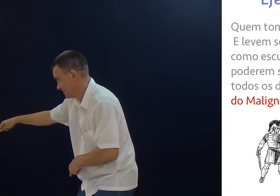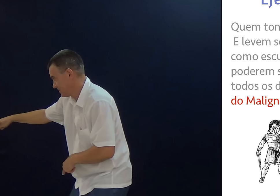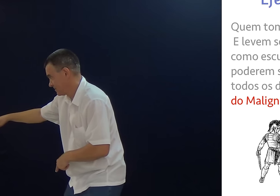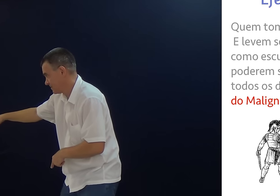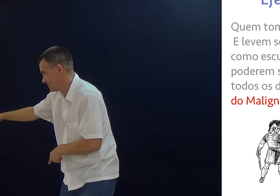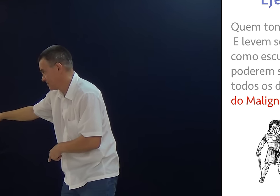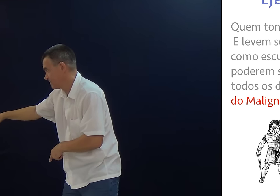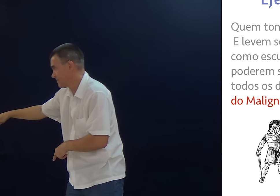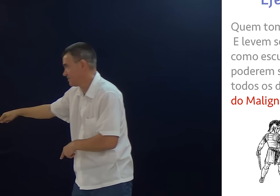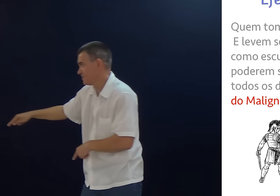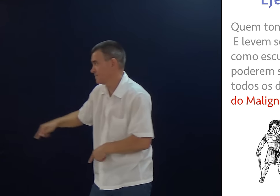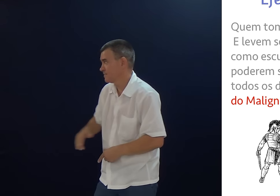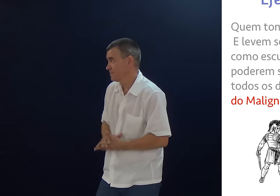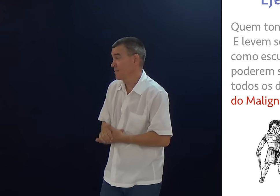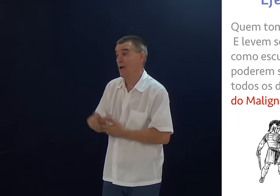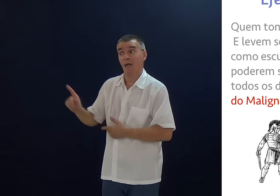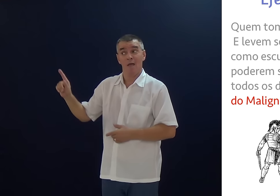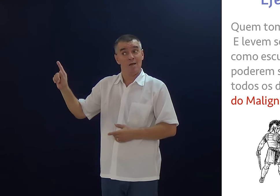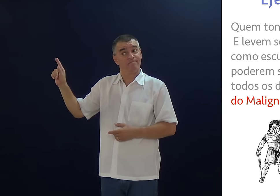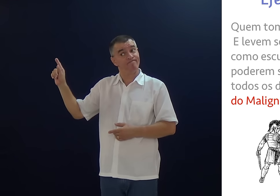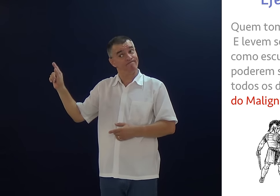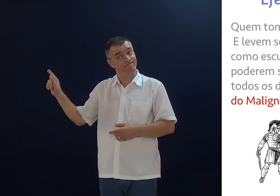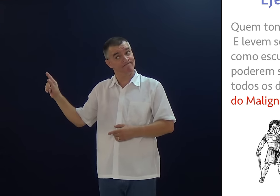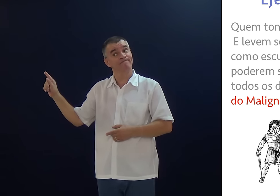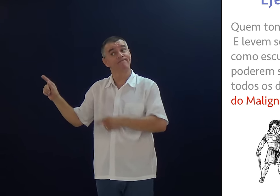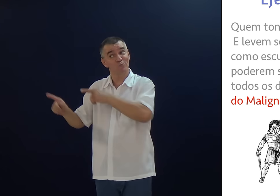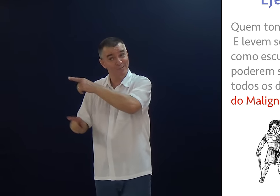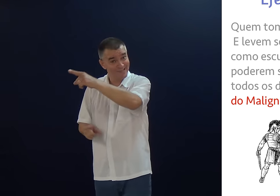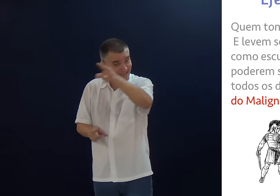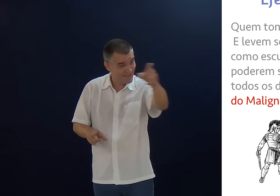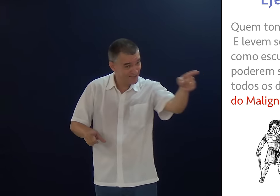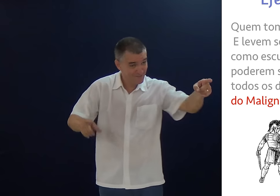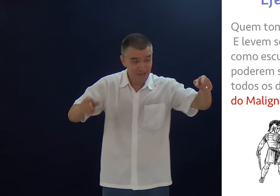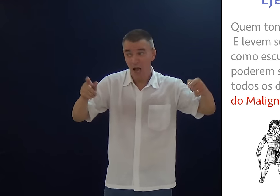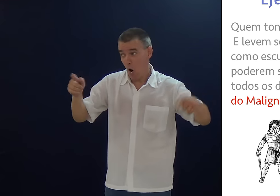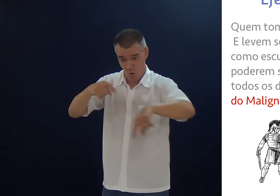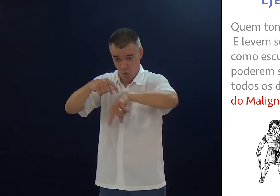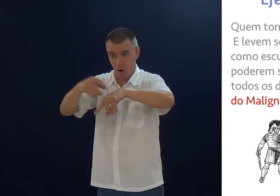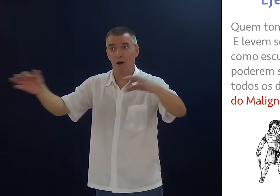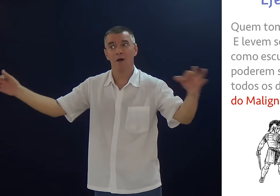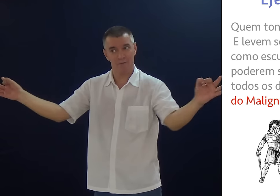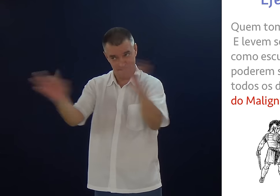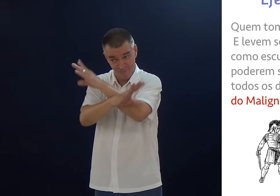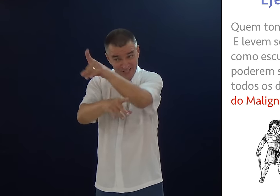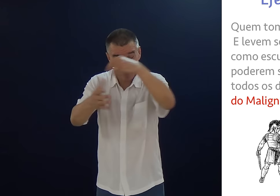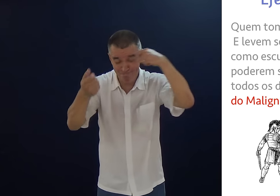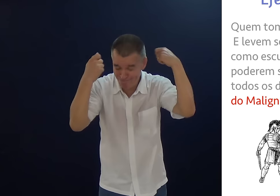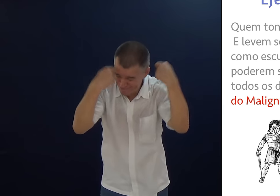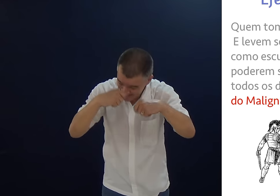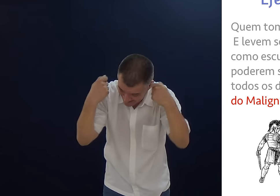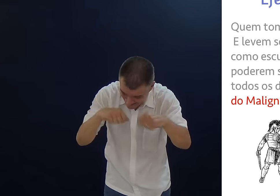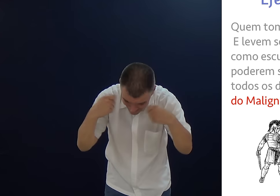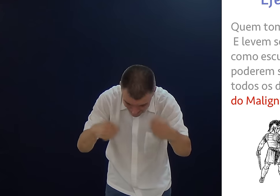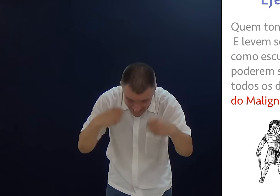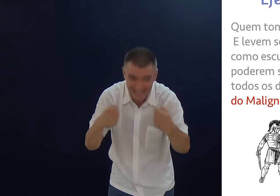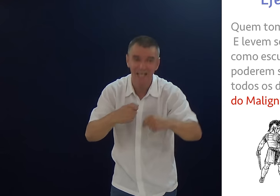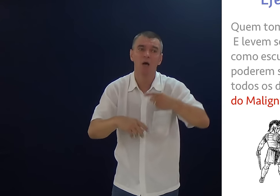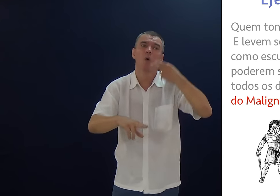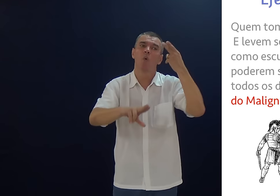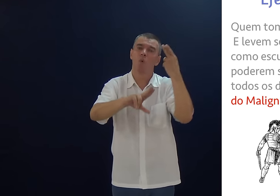errado mais um olha ali o que diz o meu tempo acabou mas eu preciso dizer